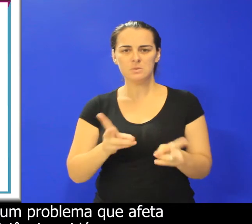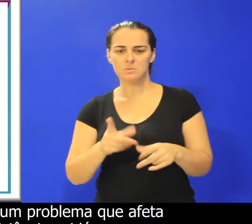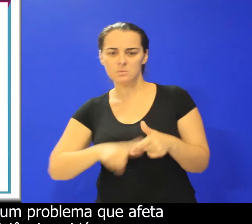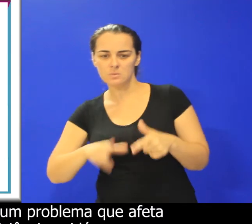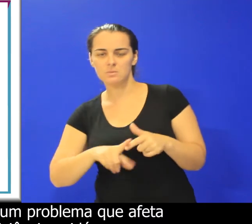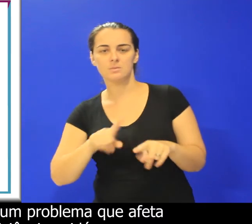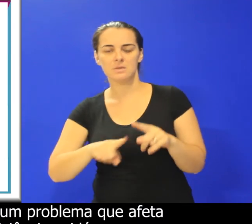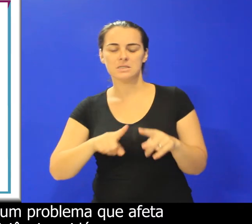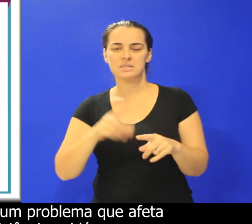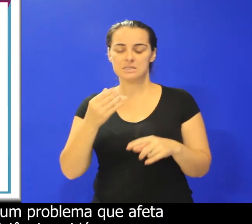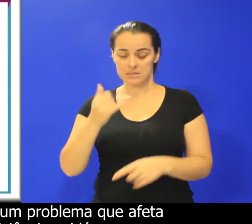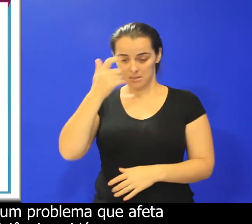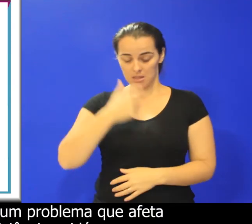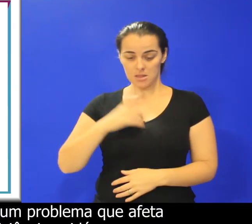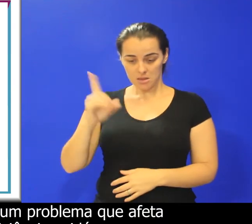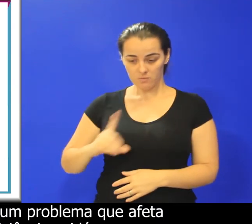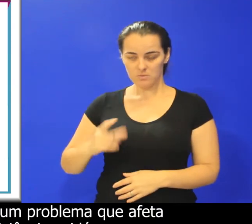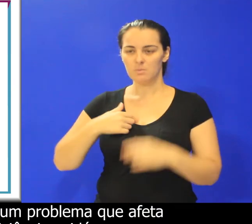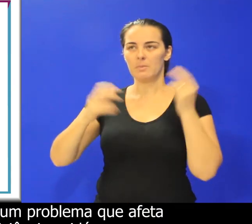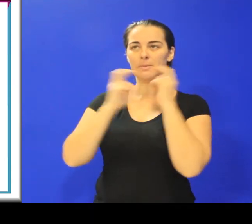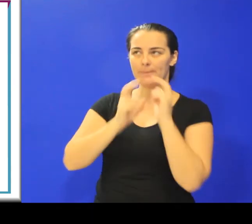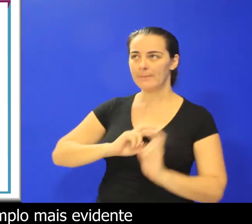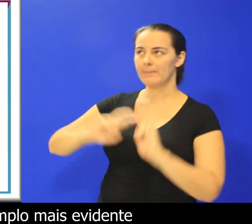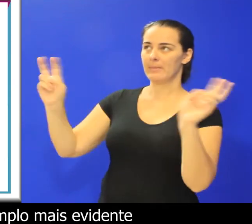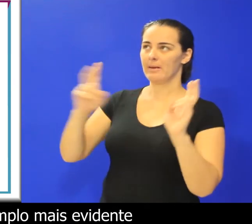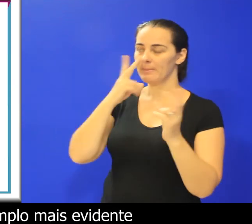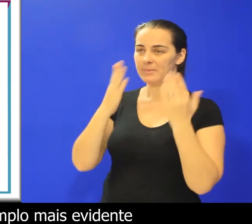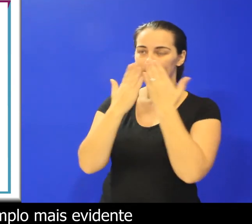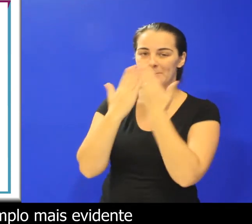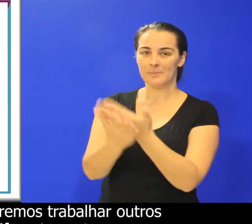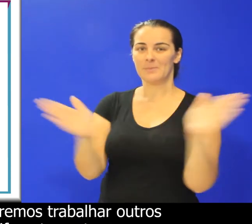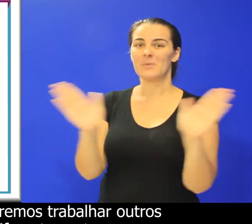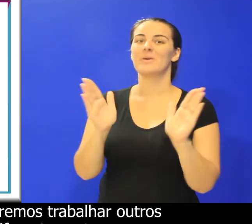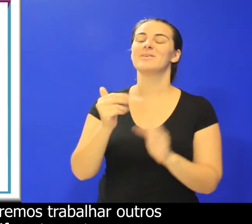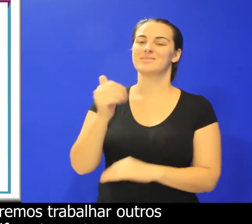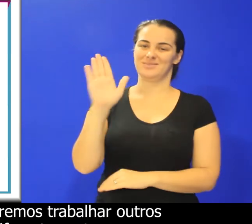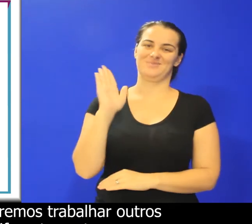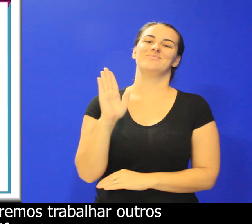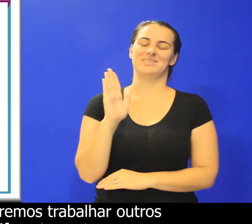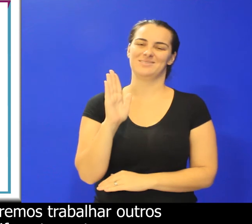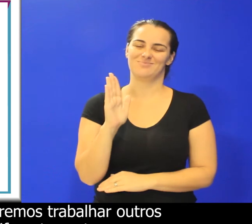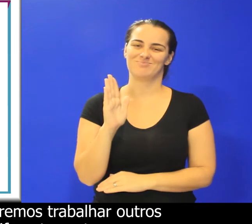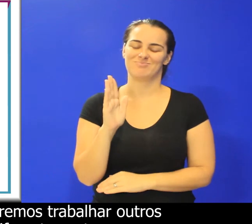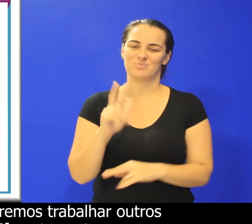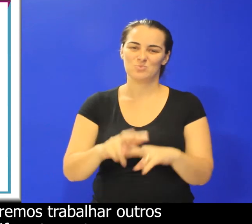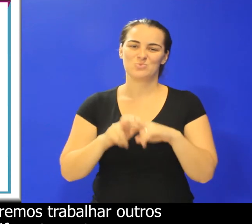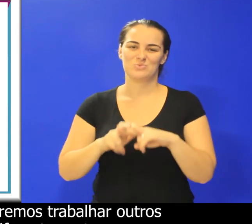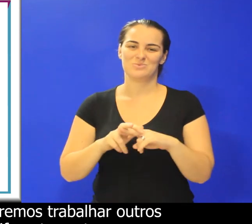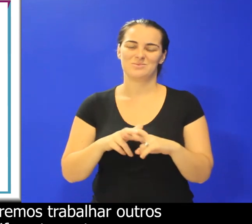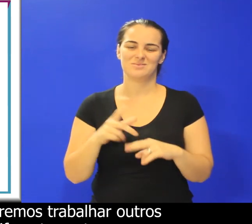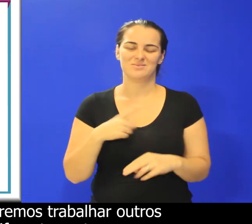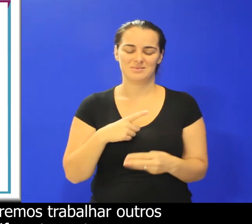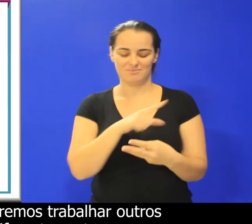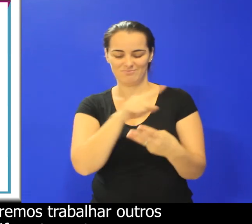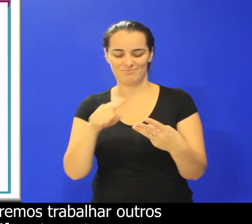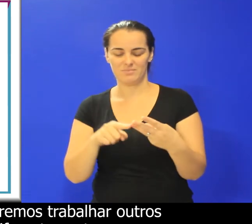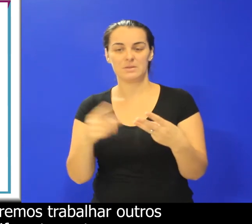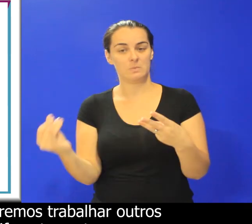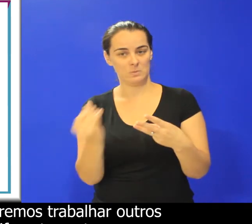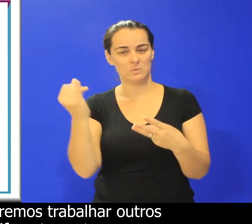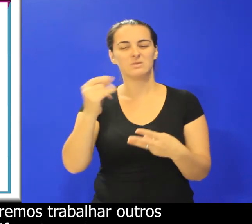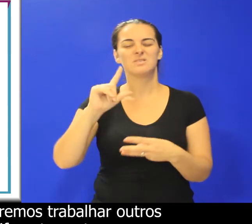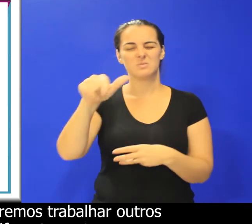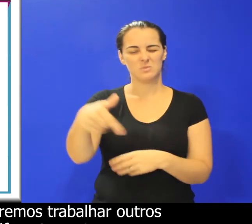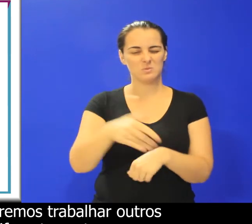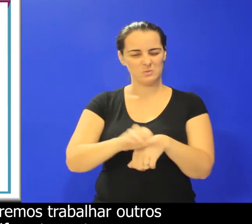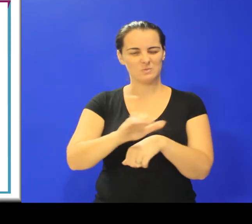todos, mas que a deficiência vai lá e escancara. Esse é um exemplo mais evidente. Ao longo do curso, iremos trabalhar outros mais sutis